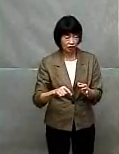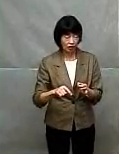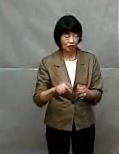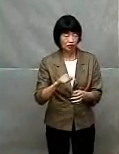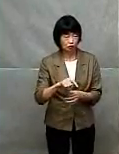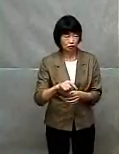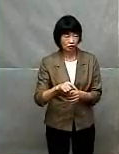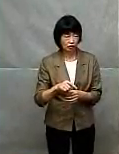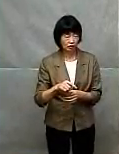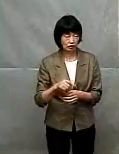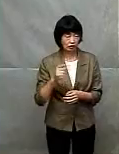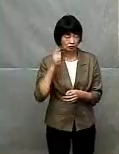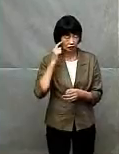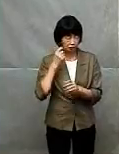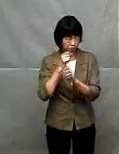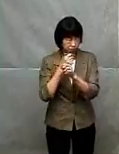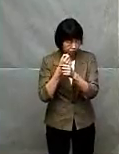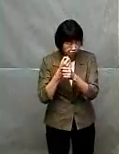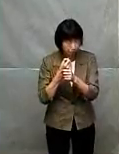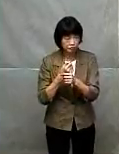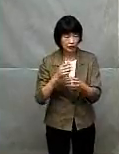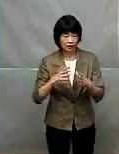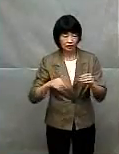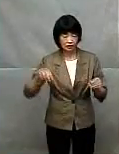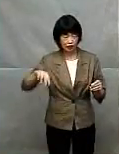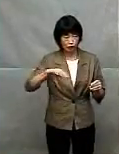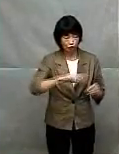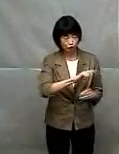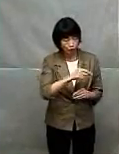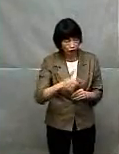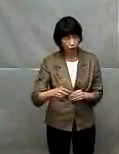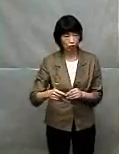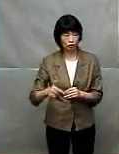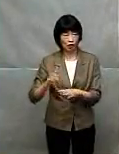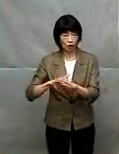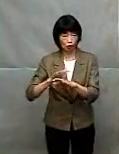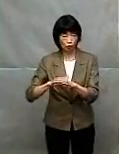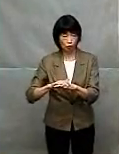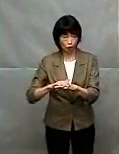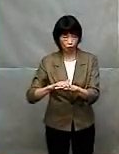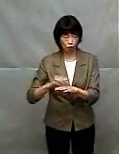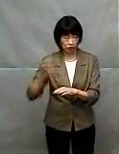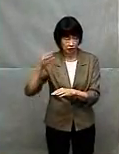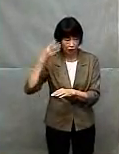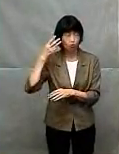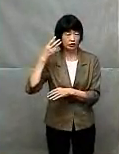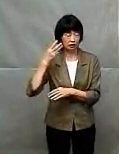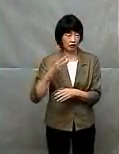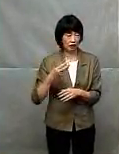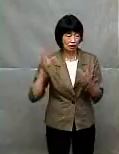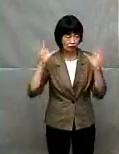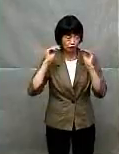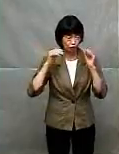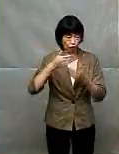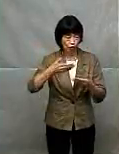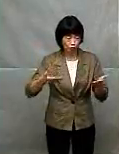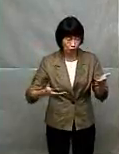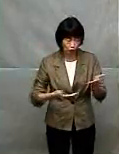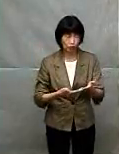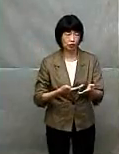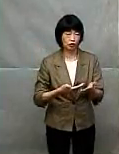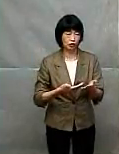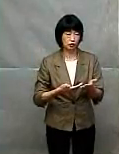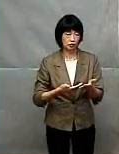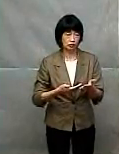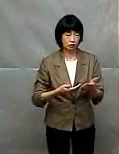さまざまな特色ある全国の取り組み事例について、情報交換共有などの活動が進められ